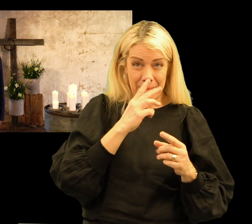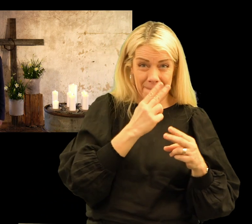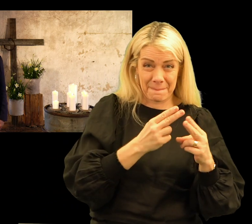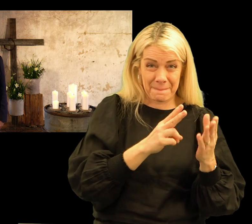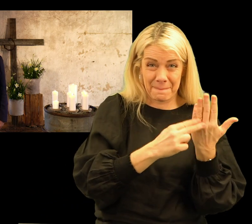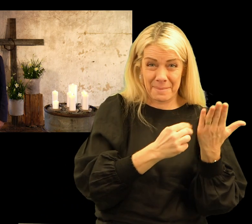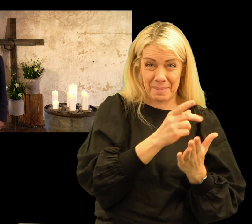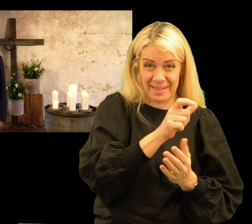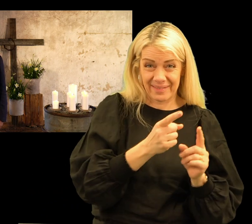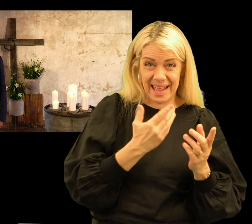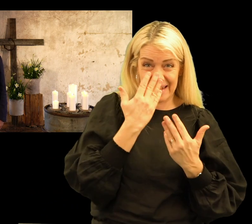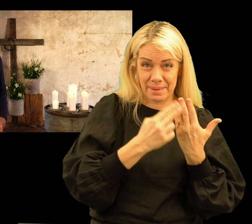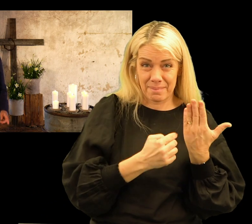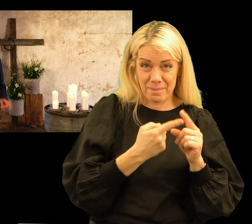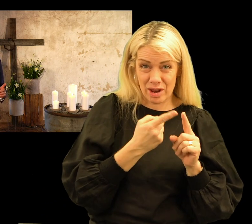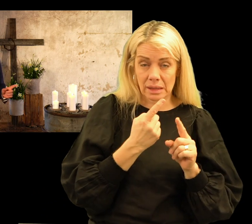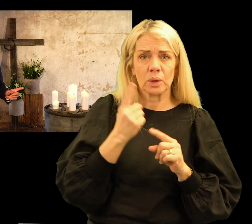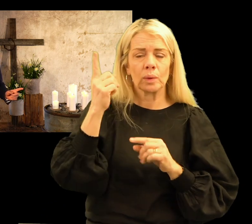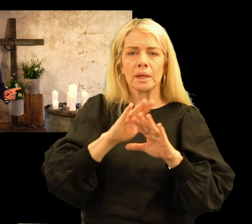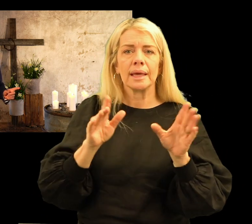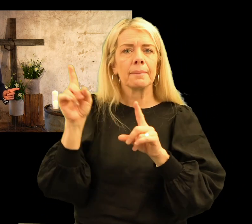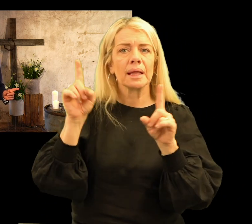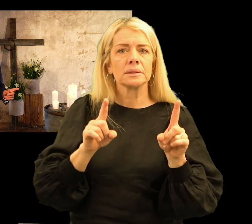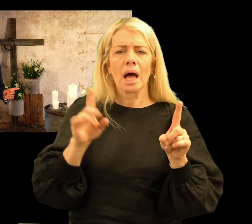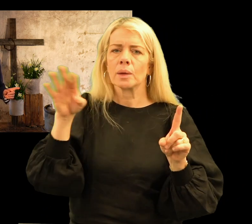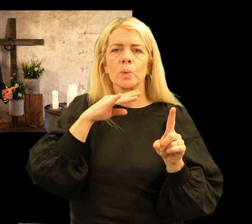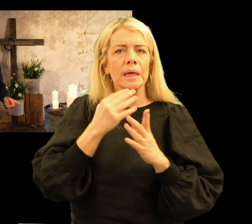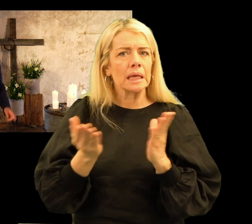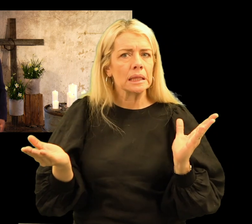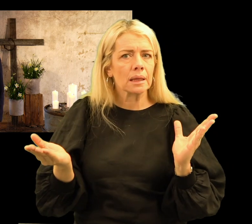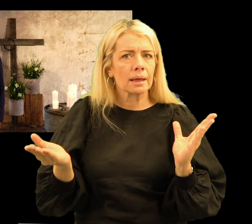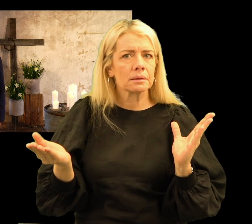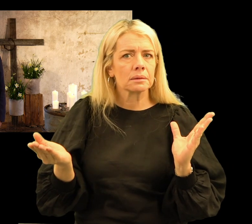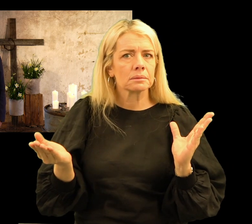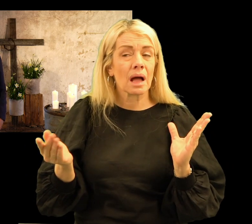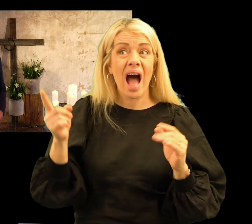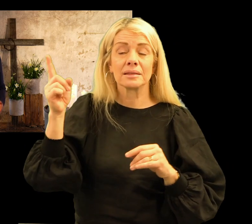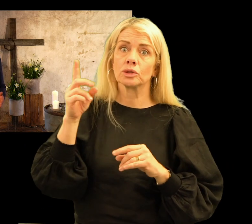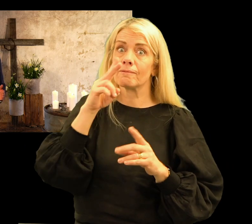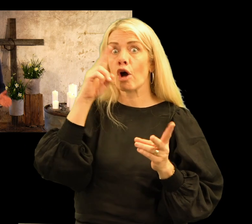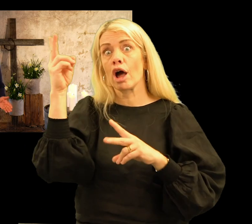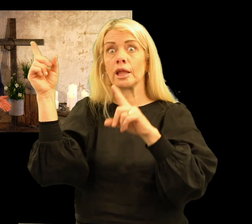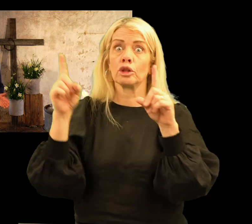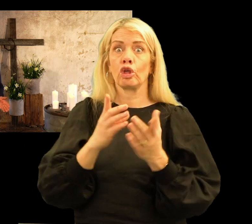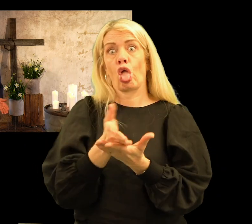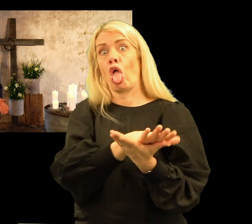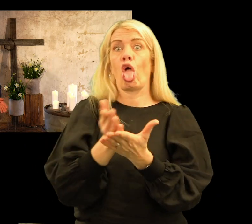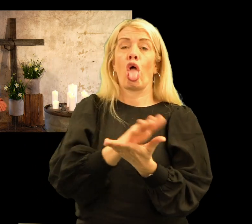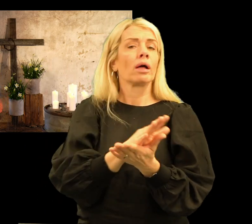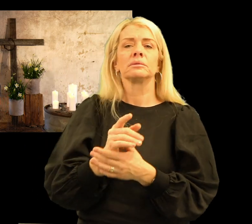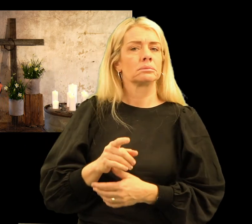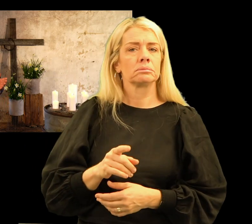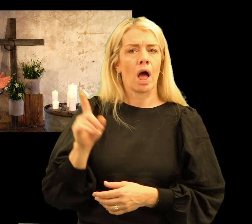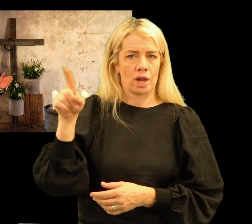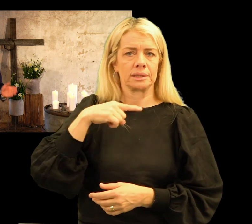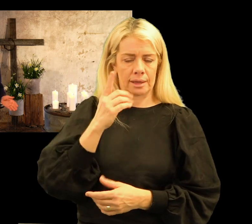Tillbaka till bibelordet från början. Gud är ingen människa. Han ljuger inte. Han är ingen dödlig som ändrar